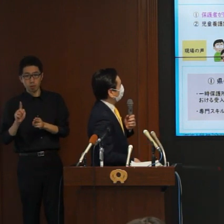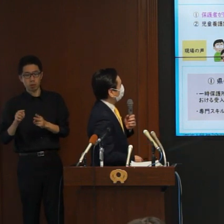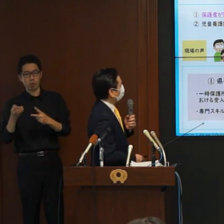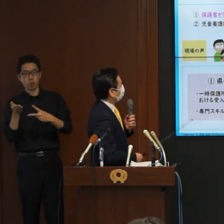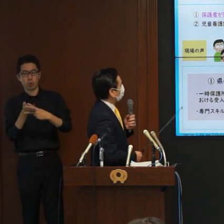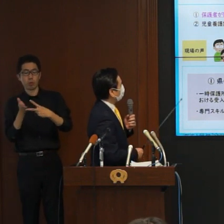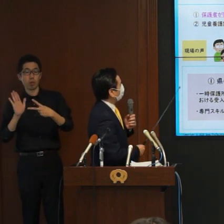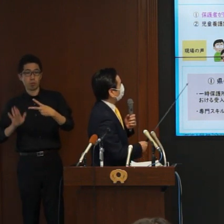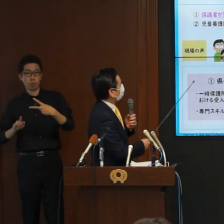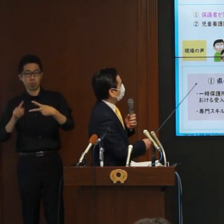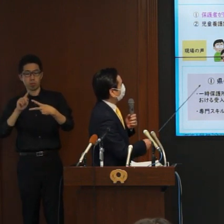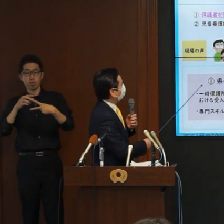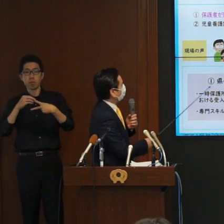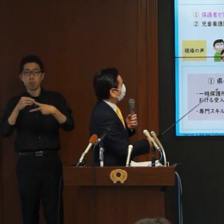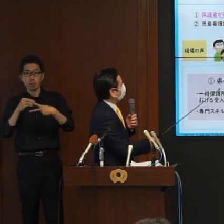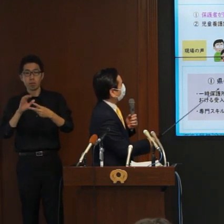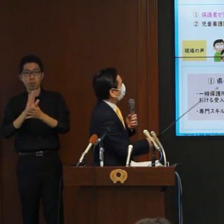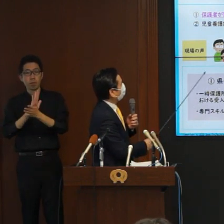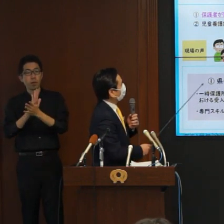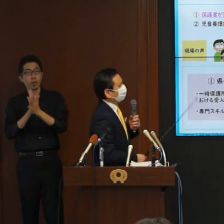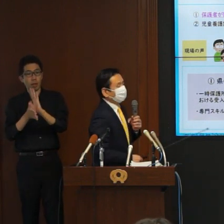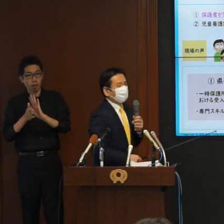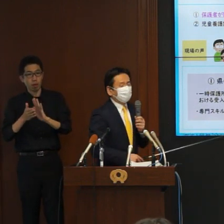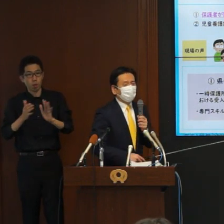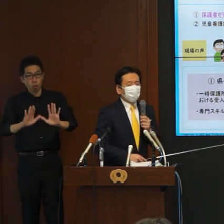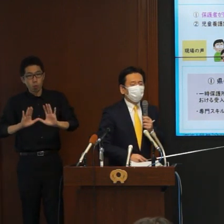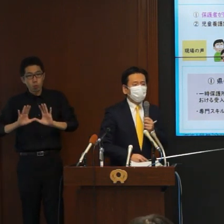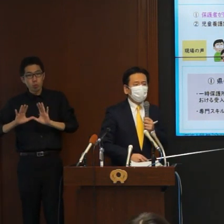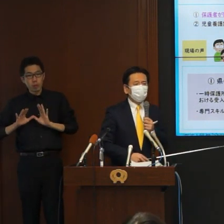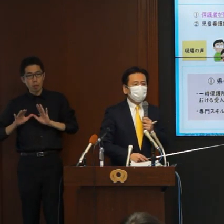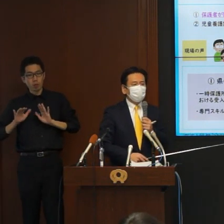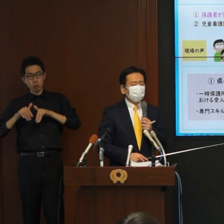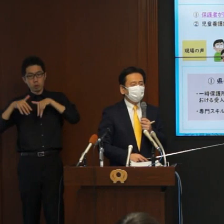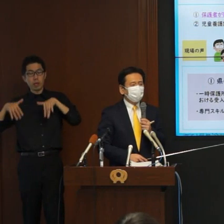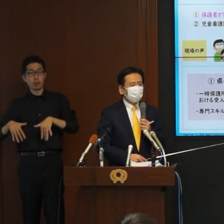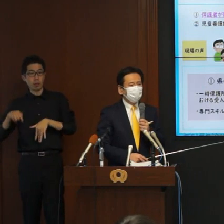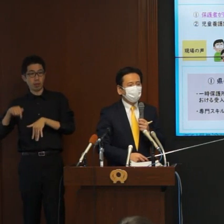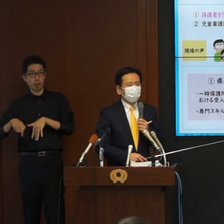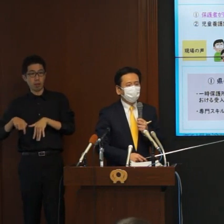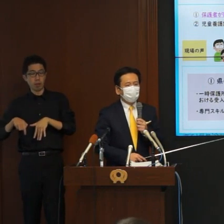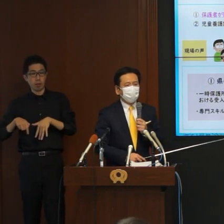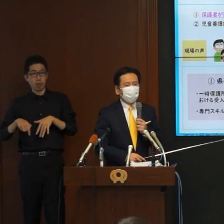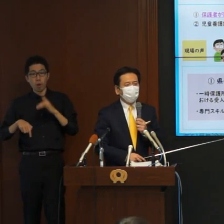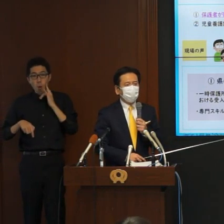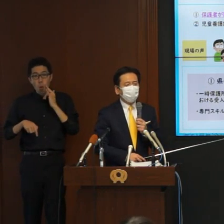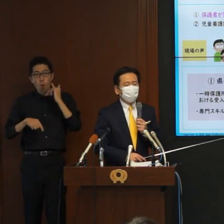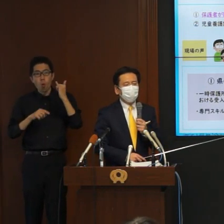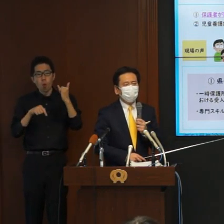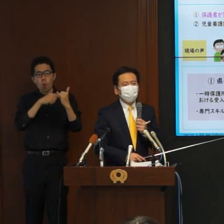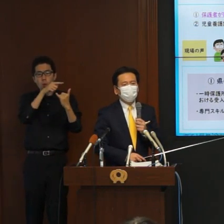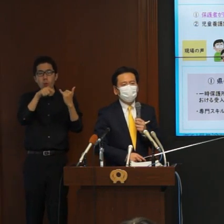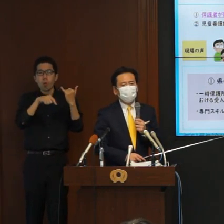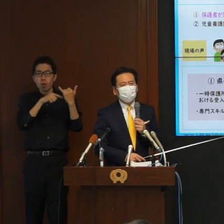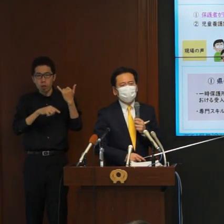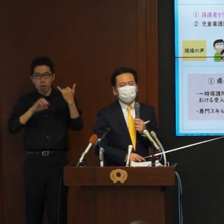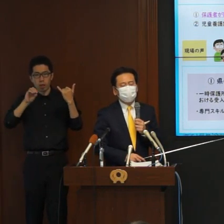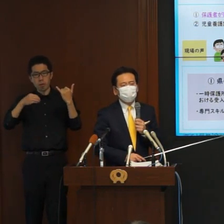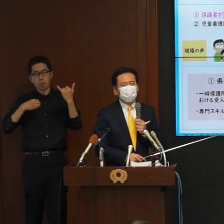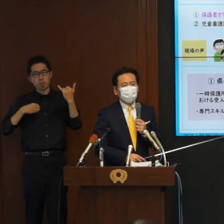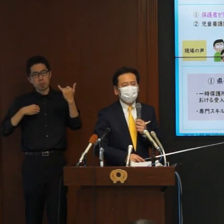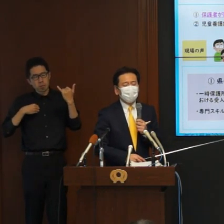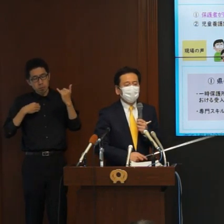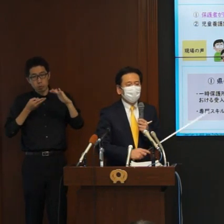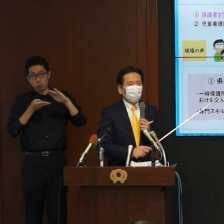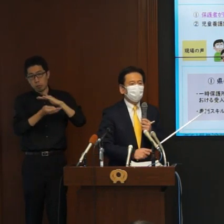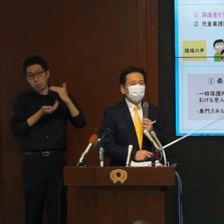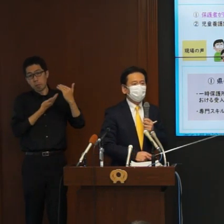ども、まあ、1つは県の受け入れ体制、これは保護者の皆さん方がコロナで、病院に入られたりした